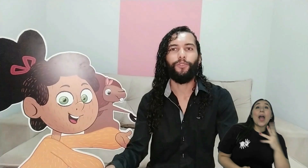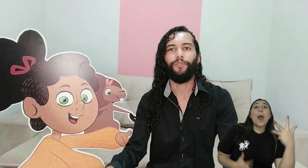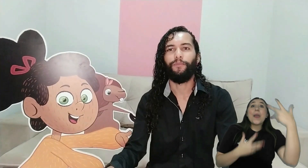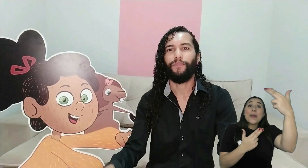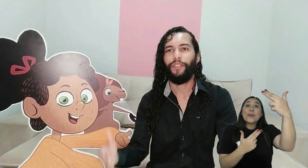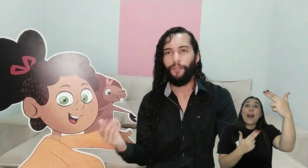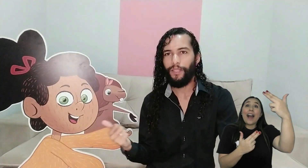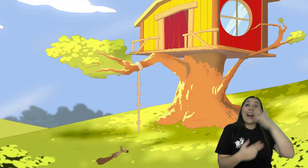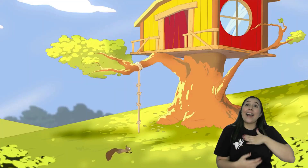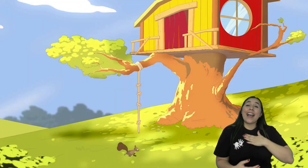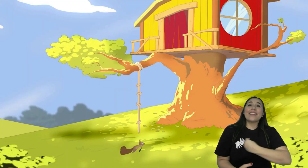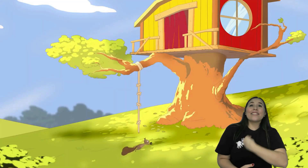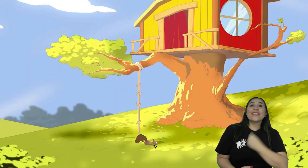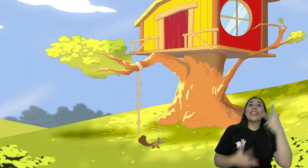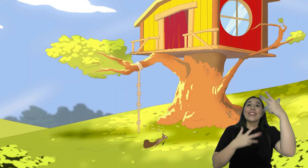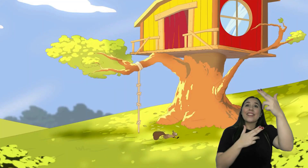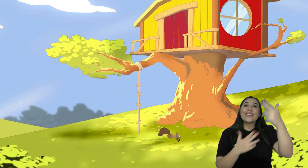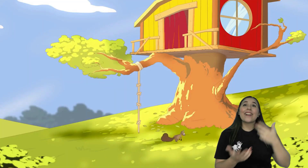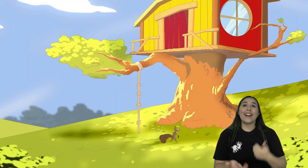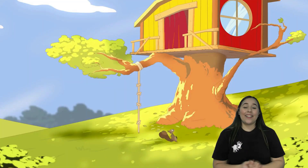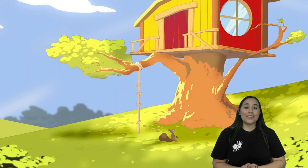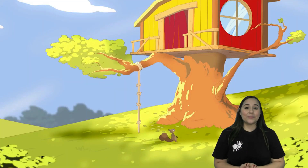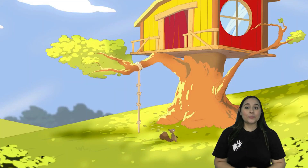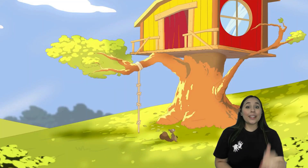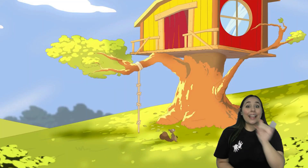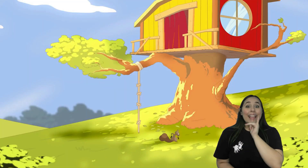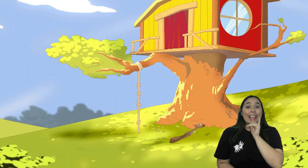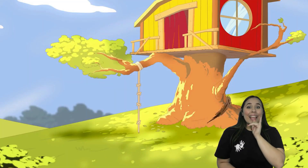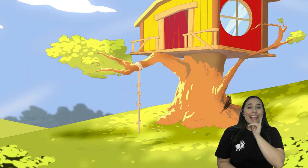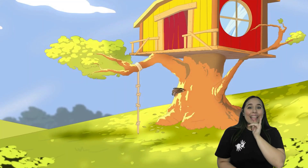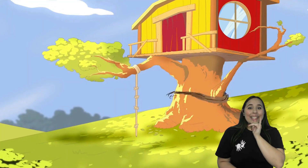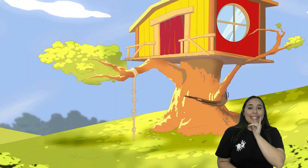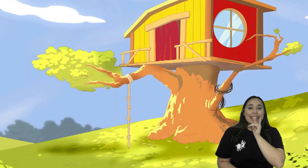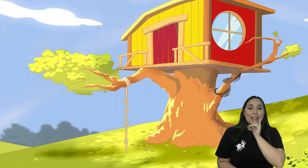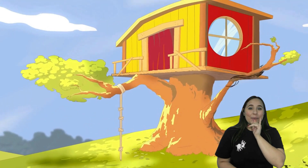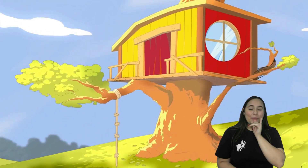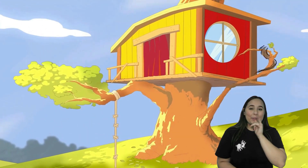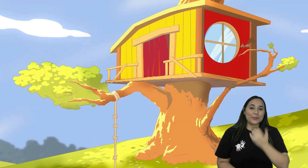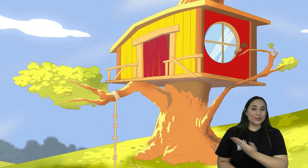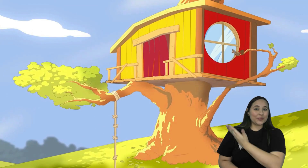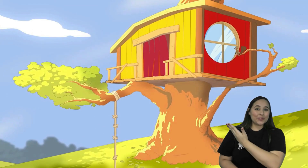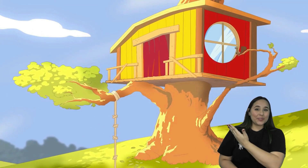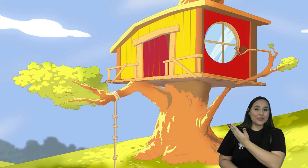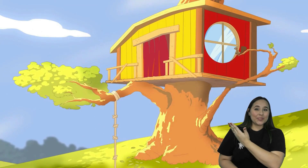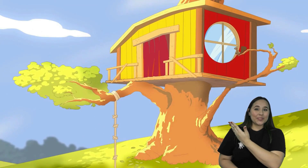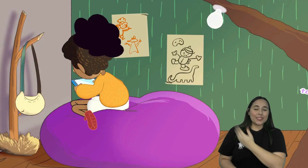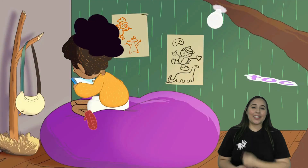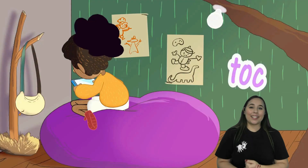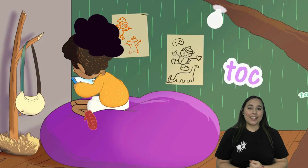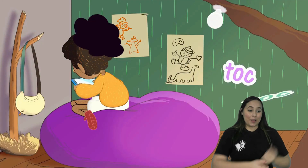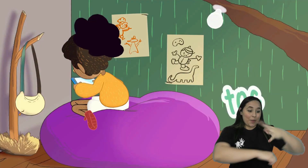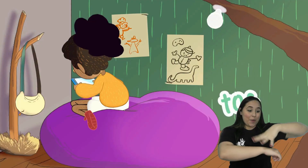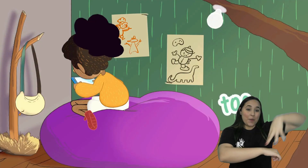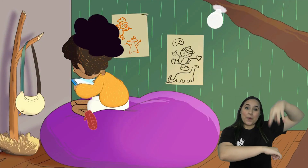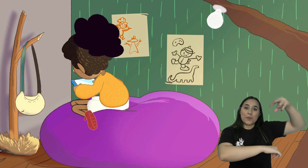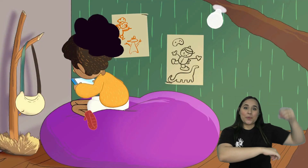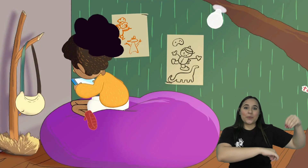do surdo, que o esquilo, ele chega na casa da árvore da Min, toca a campainha e a luzinha